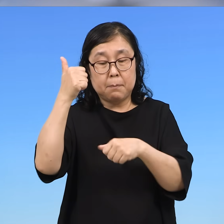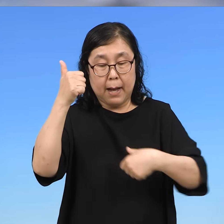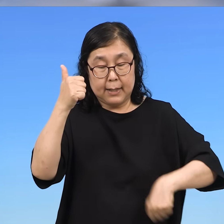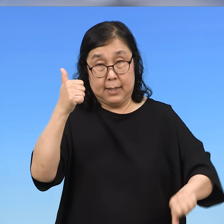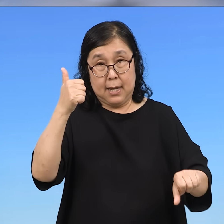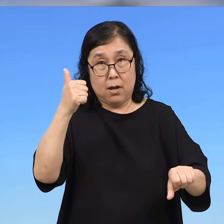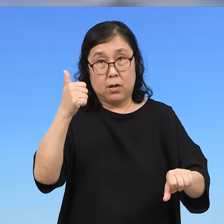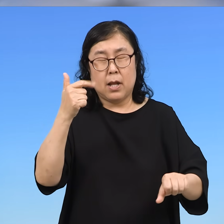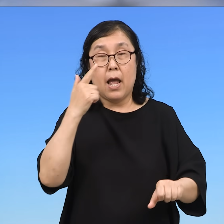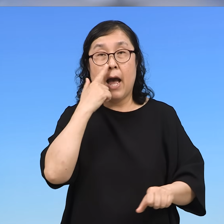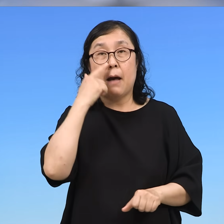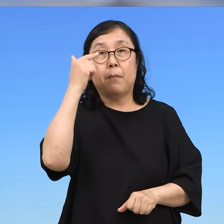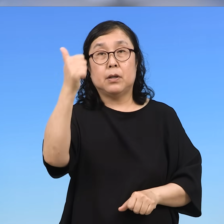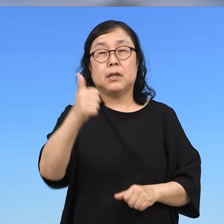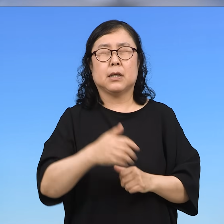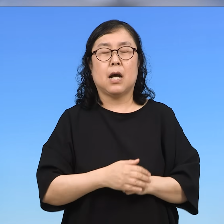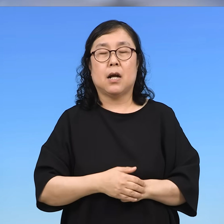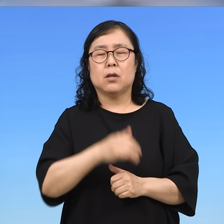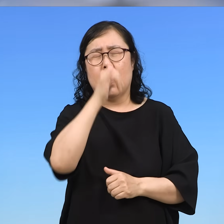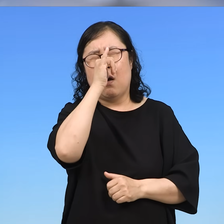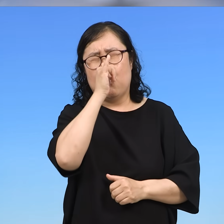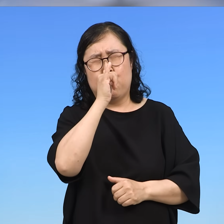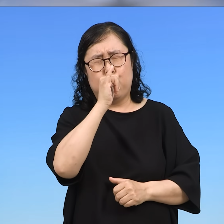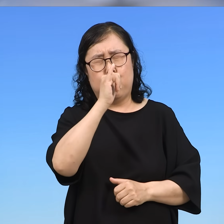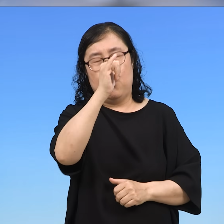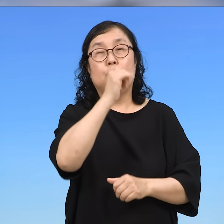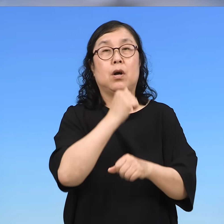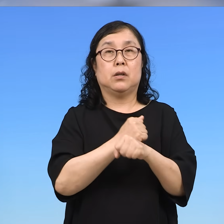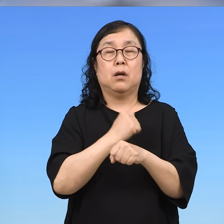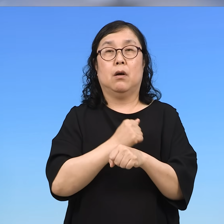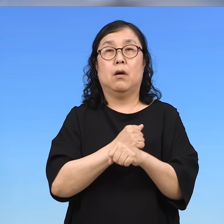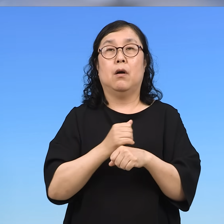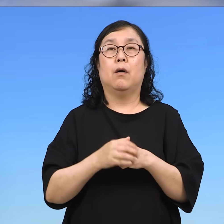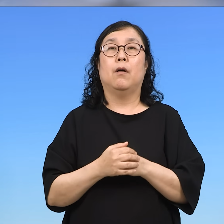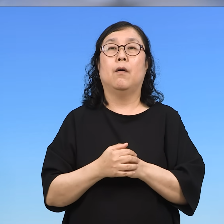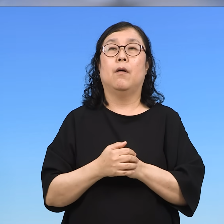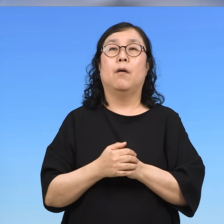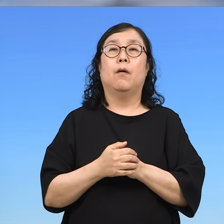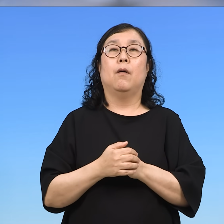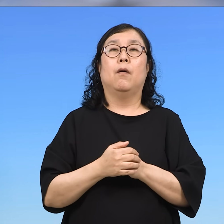아들이에요. 근데 이 아버지가 참 훌륭한 목사님이신 것 같아요.